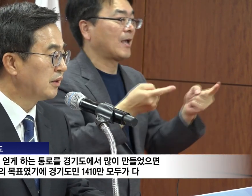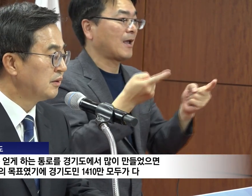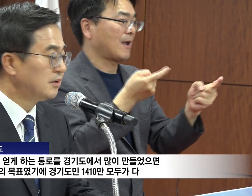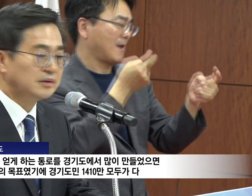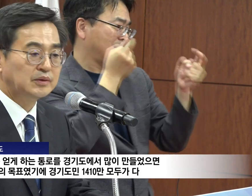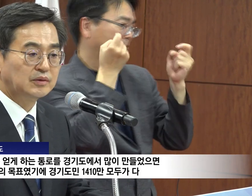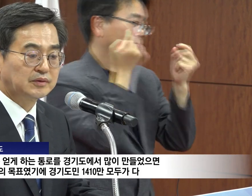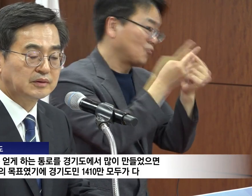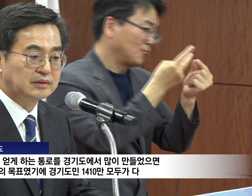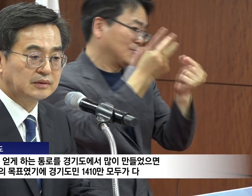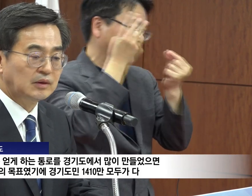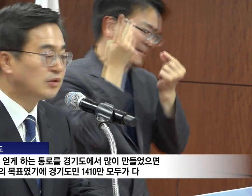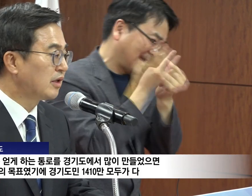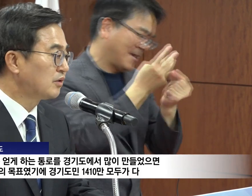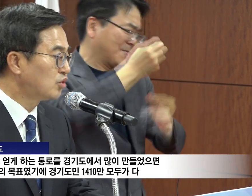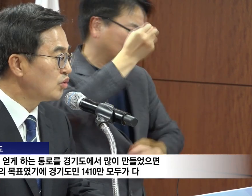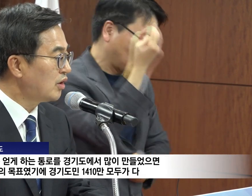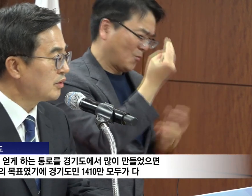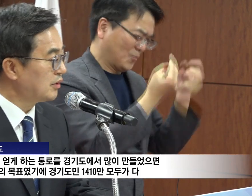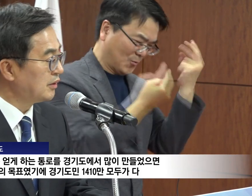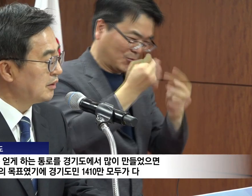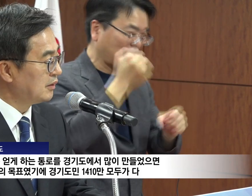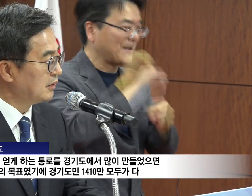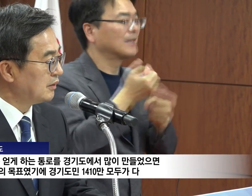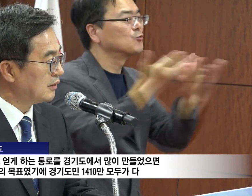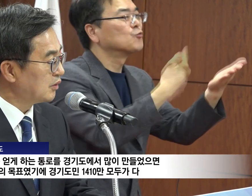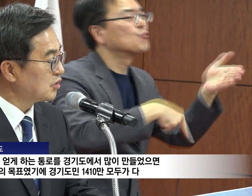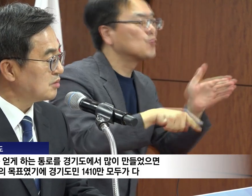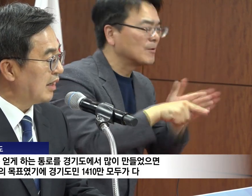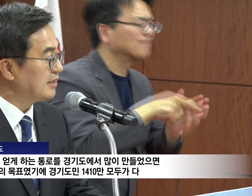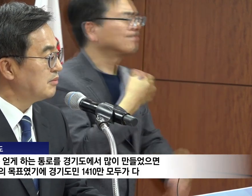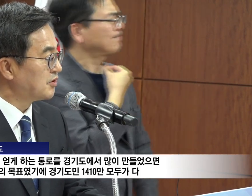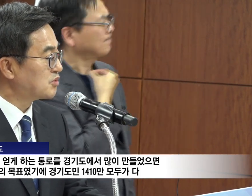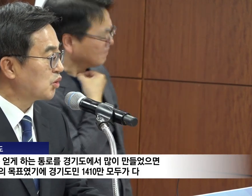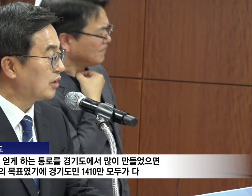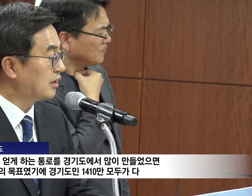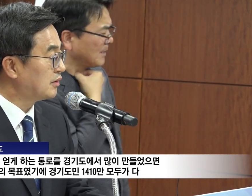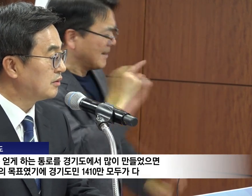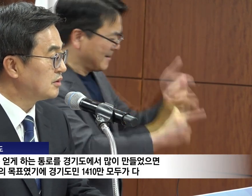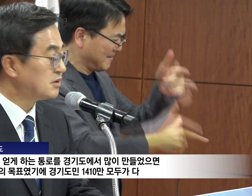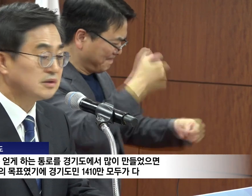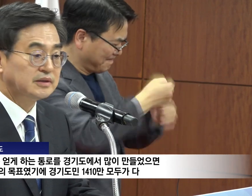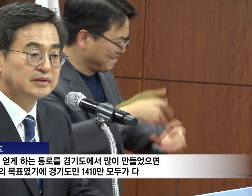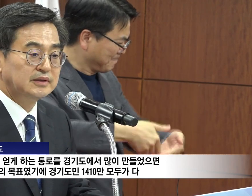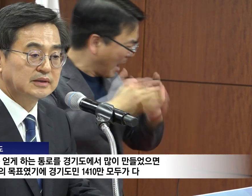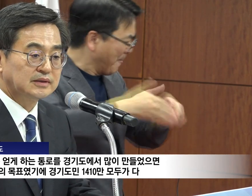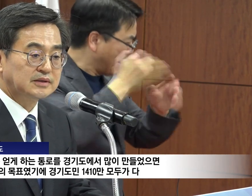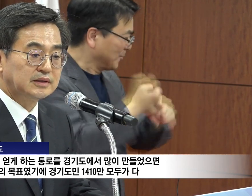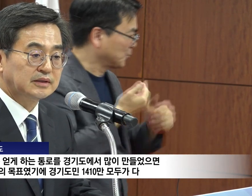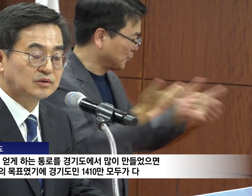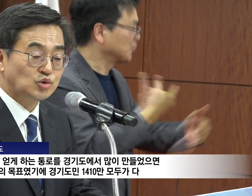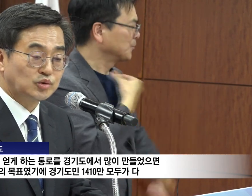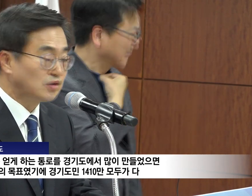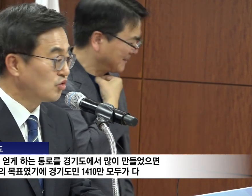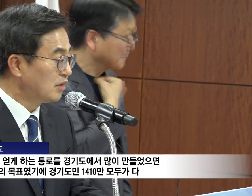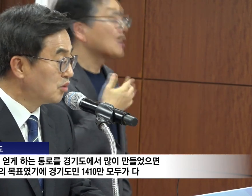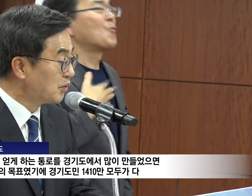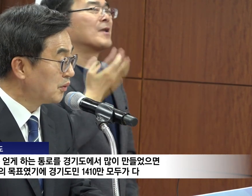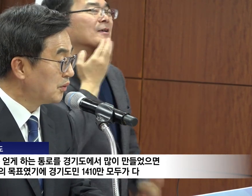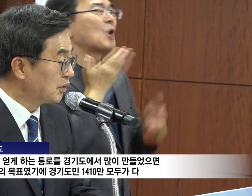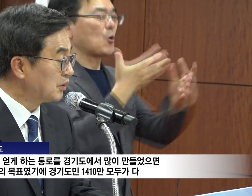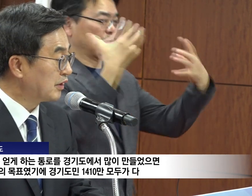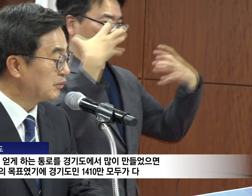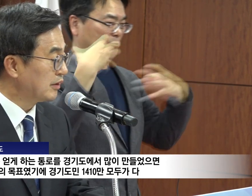기회 이런 것 얻게 하는 통로를 경기도에서 많이 만들어서 좋겠다 하는 것이 제 도전의